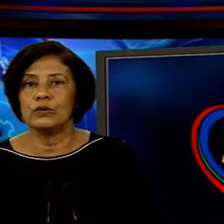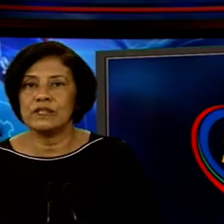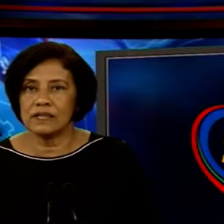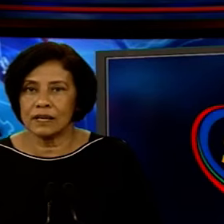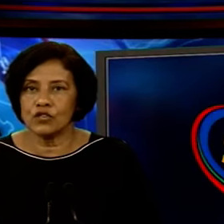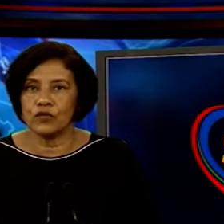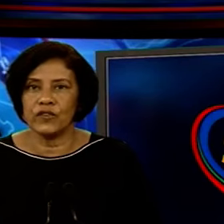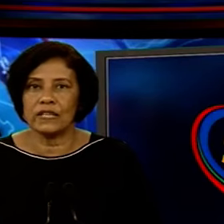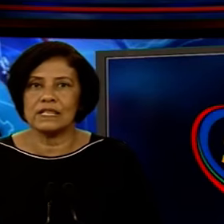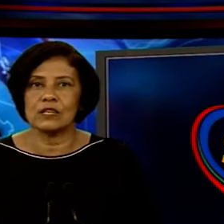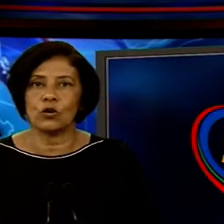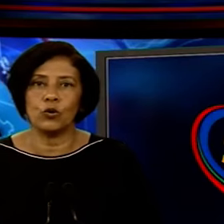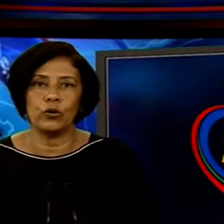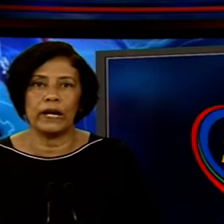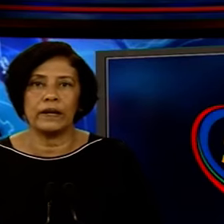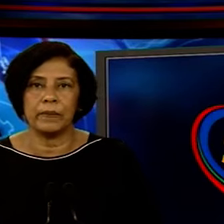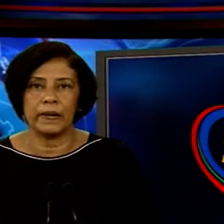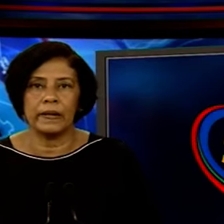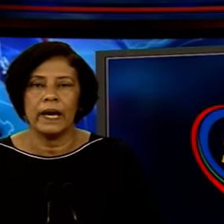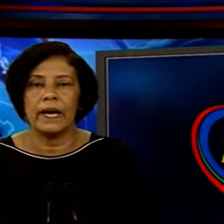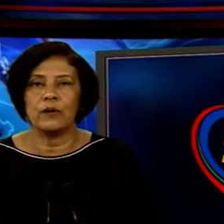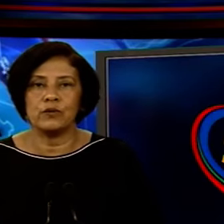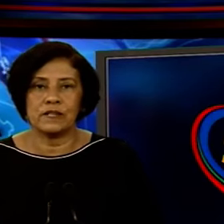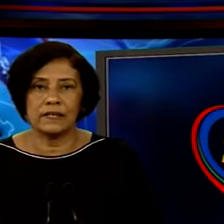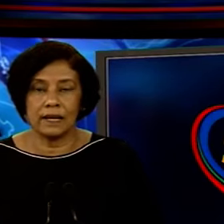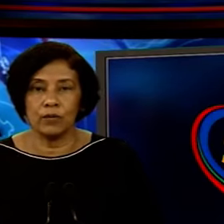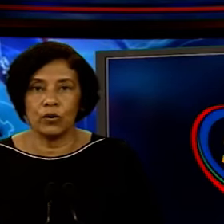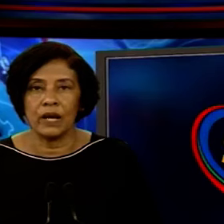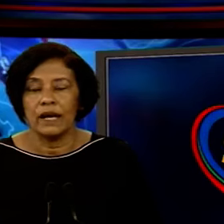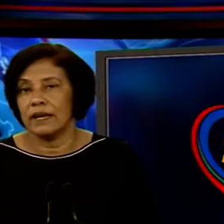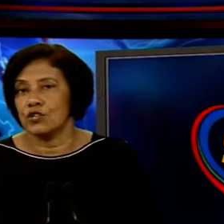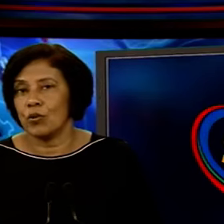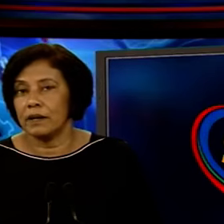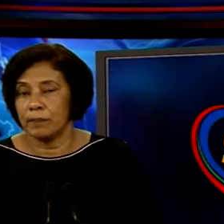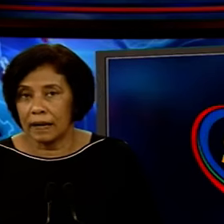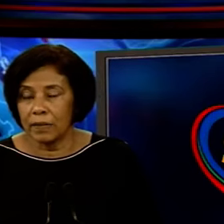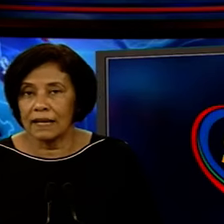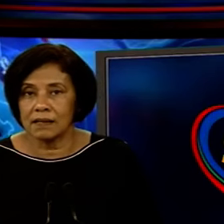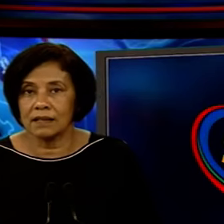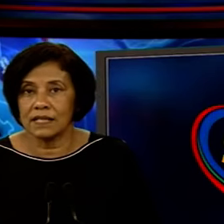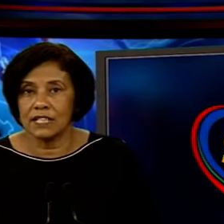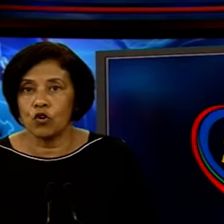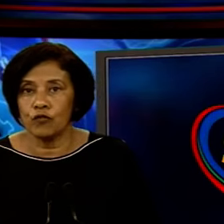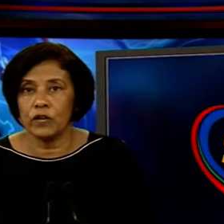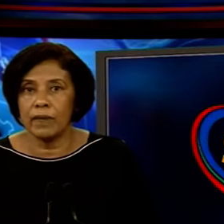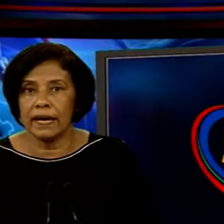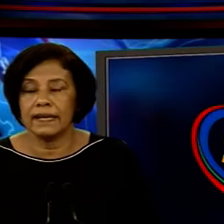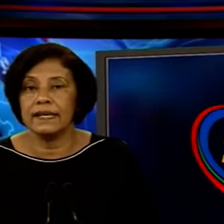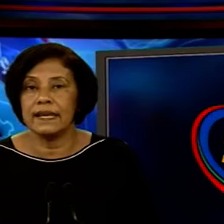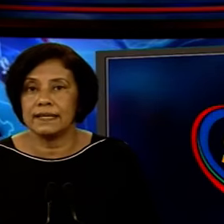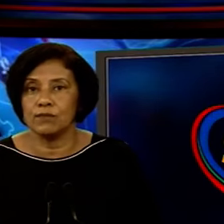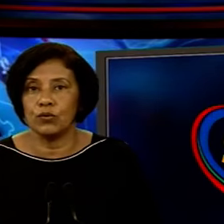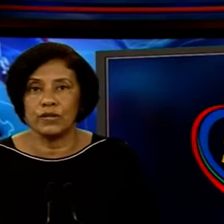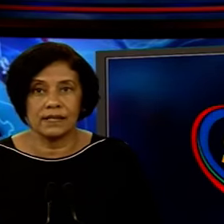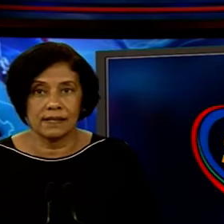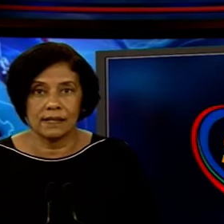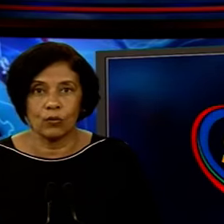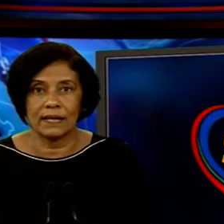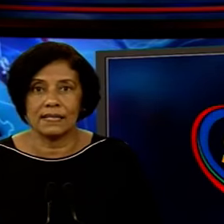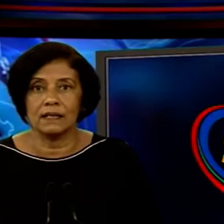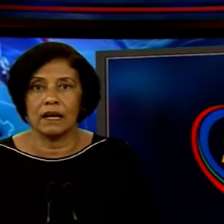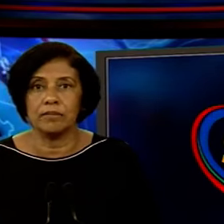la situation virus corona dans le pays et aussi dans le monde. Hier soir, le département de la santé a confirmé qu'il y a des gens de